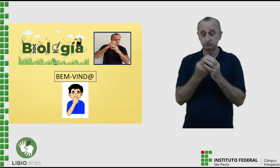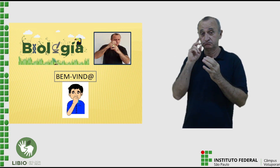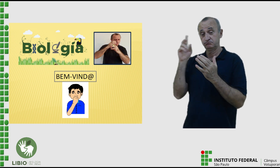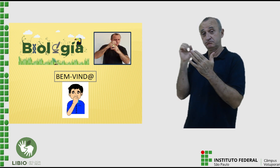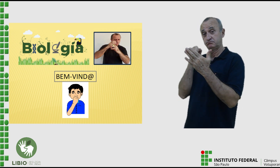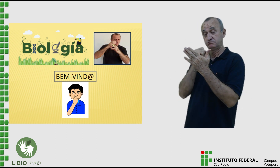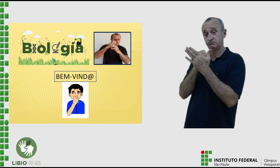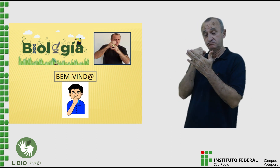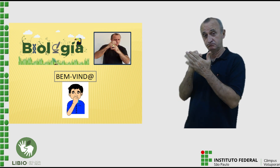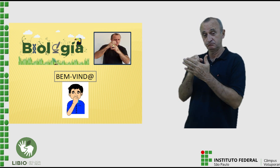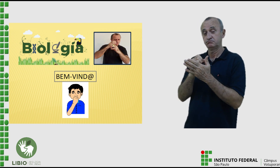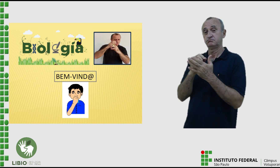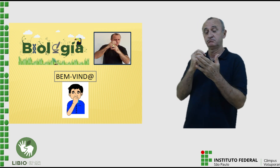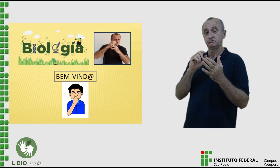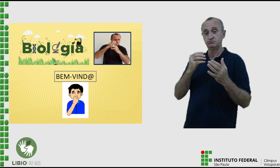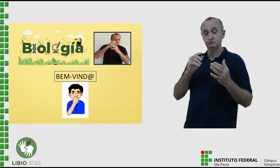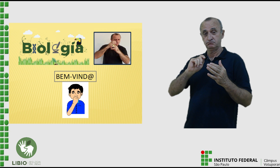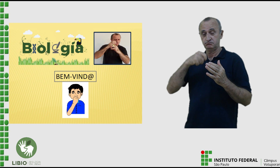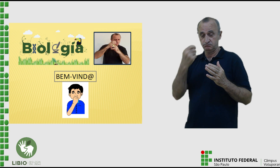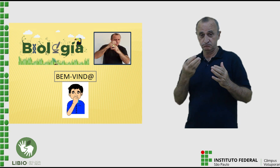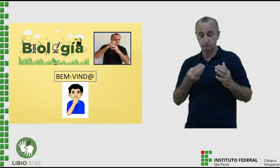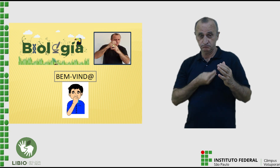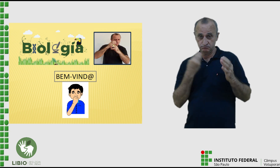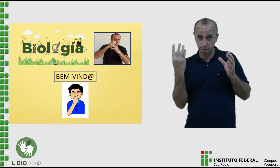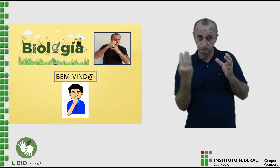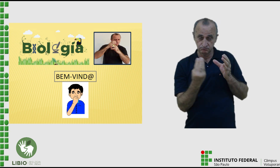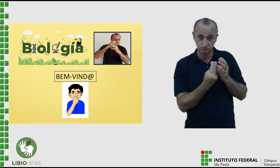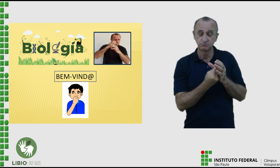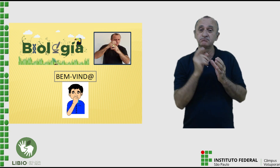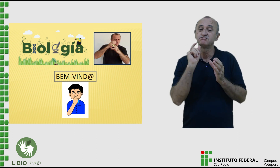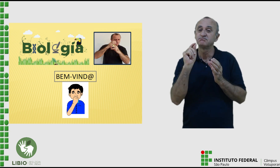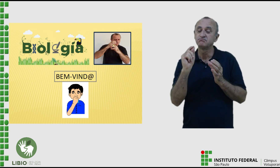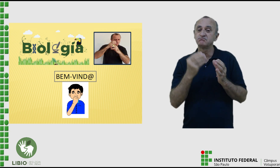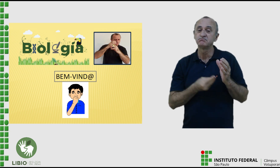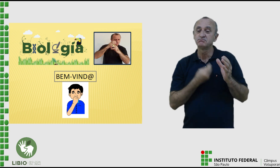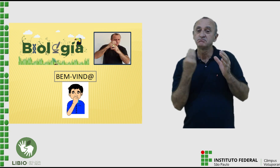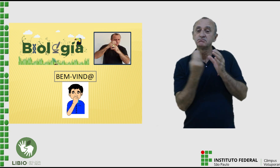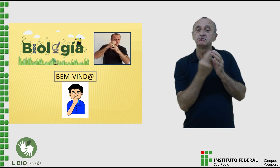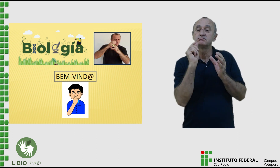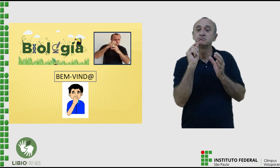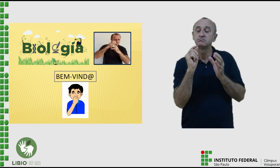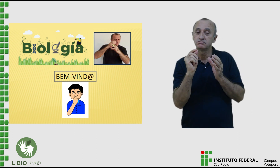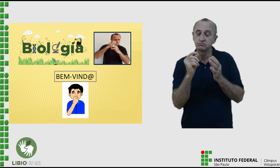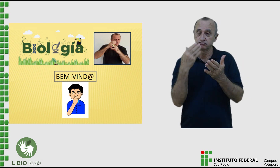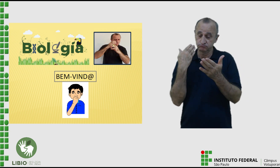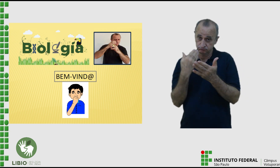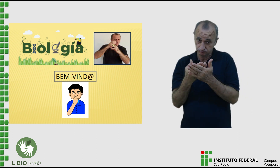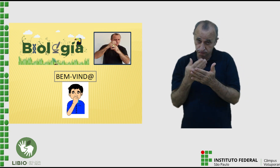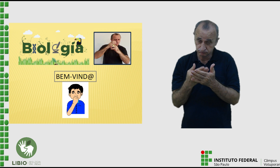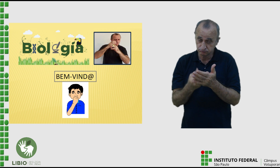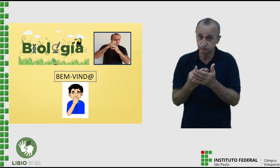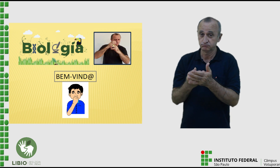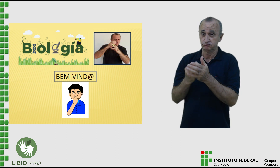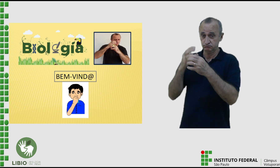Votuporanga, Libiu. Veja o logotipo, Libiu. Esse é o sinal do Libiu. E o que significa